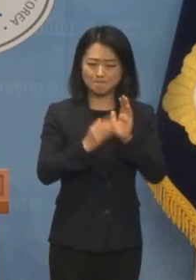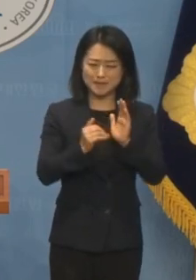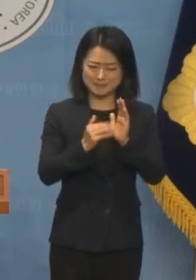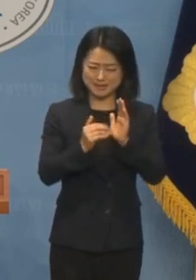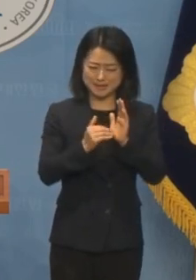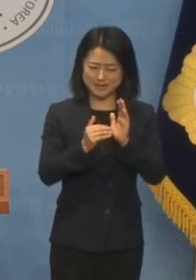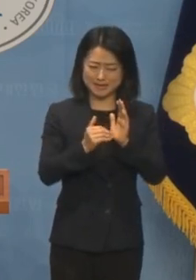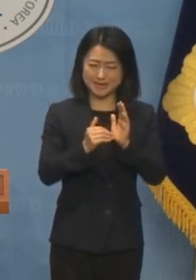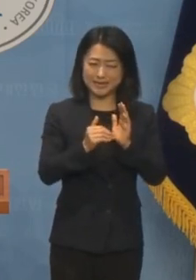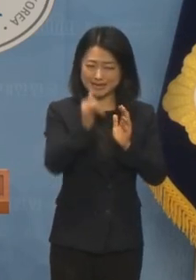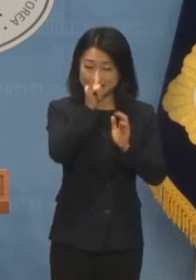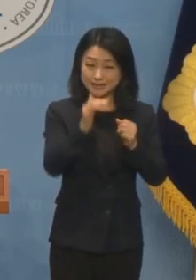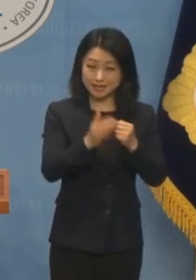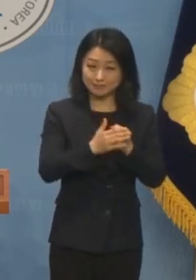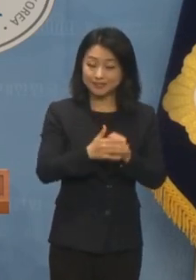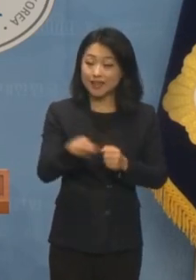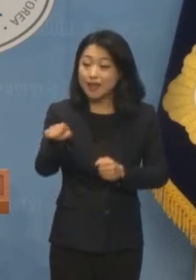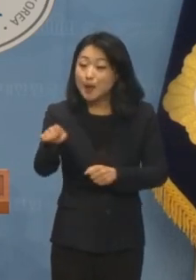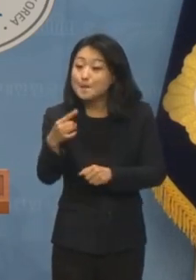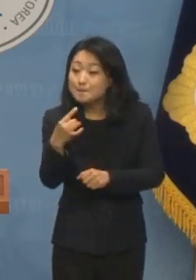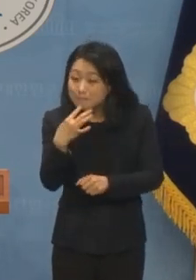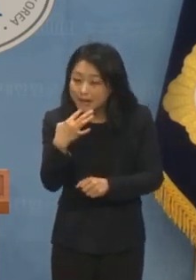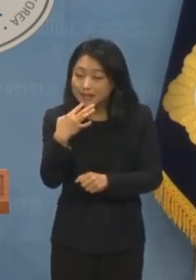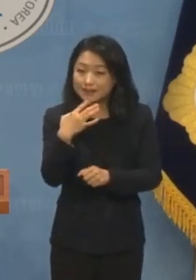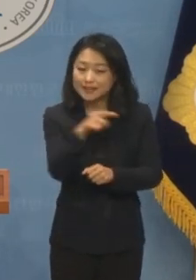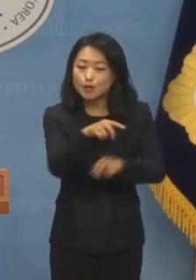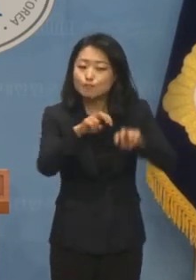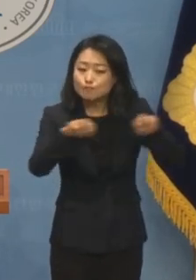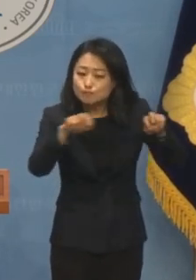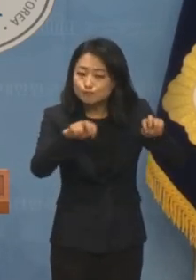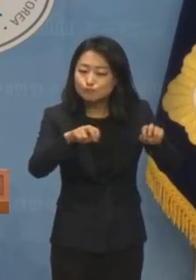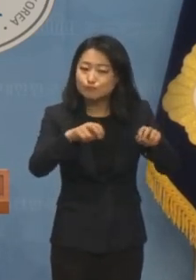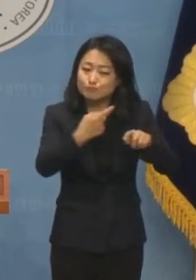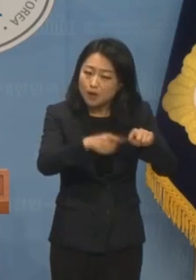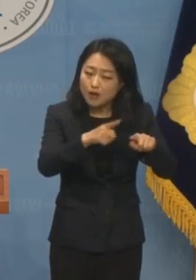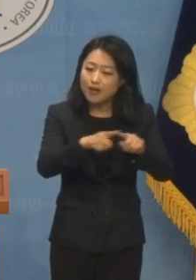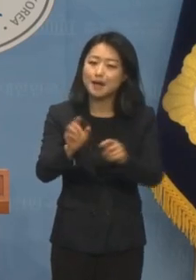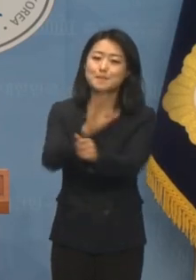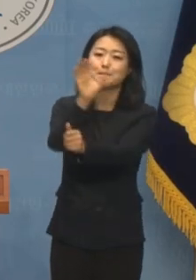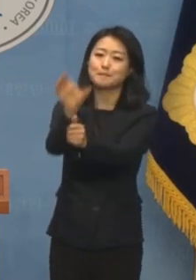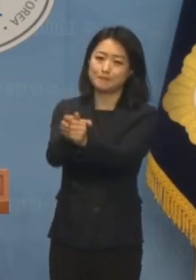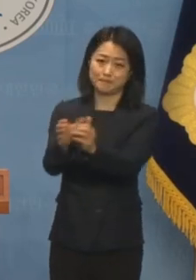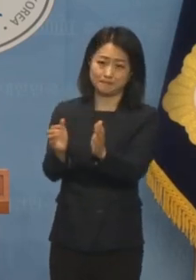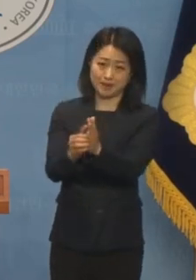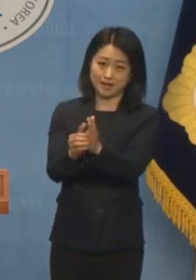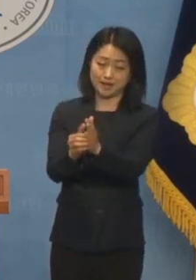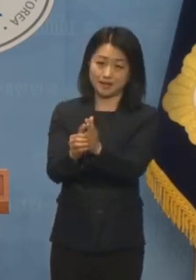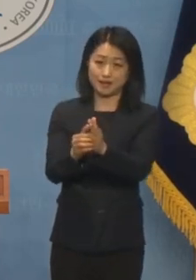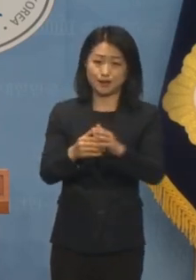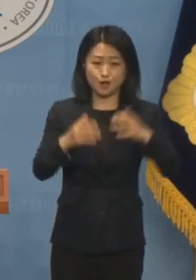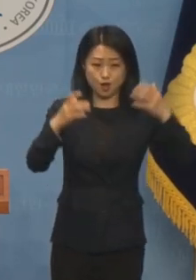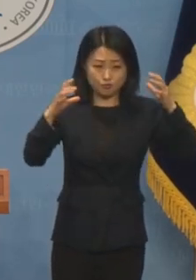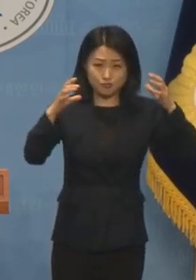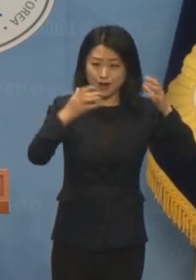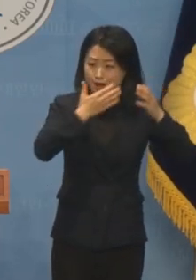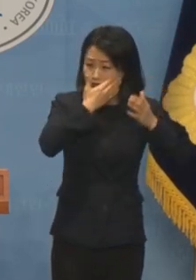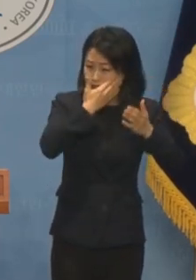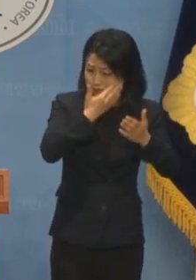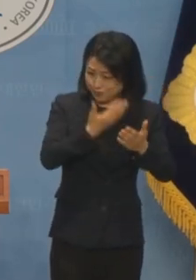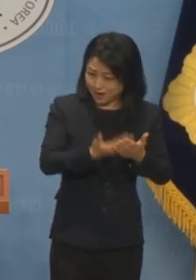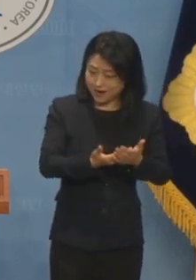때문에 액트 지에만 분석을 의뢰했다고 합니다 한 국가의 수반인